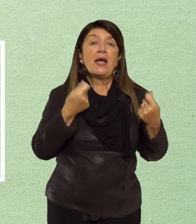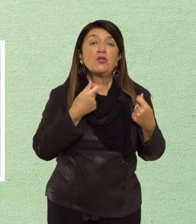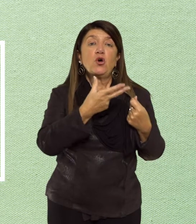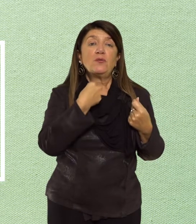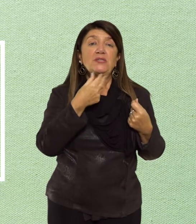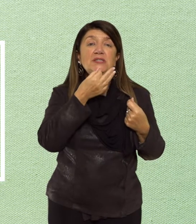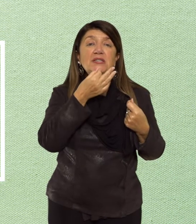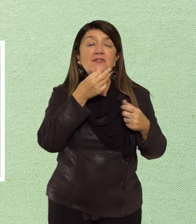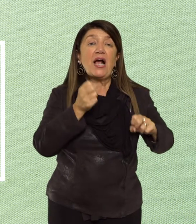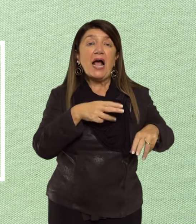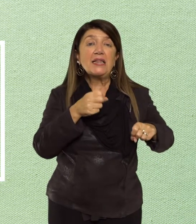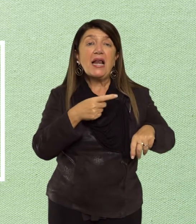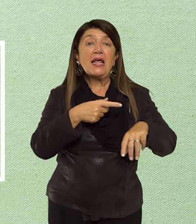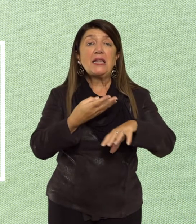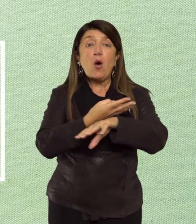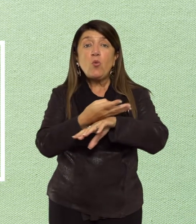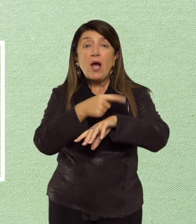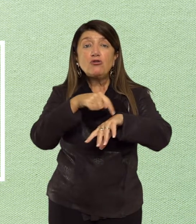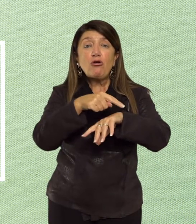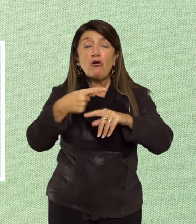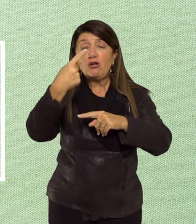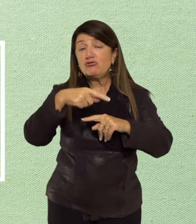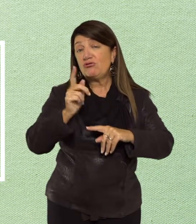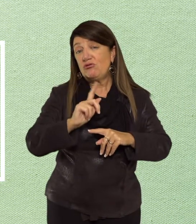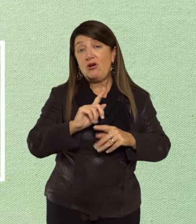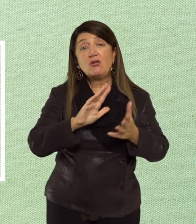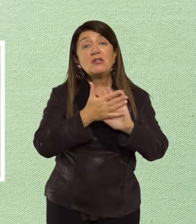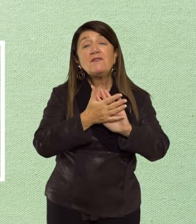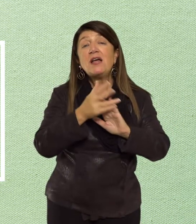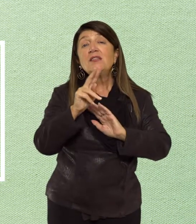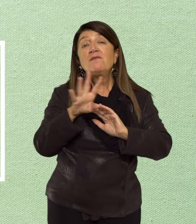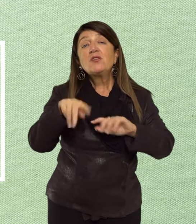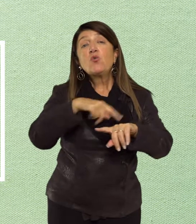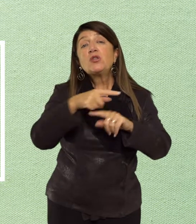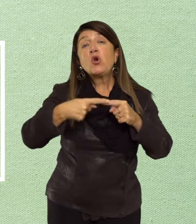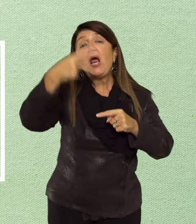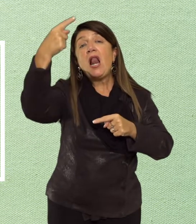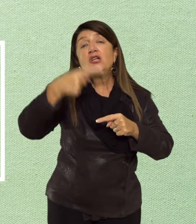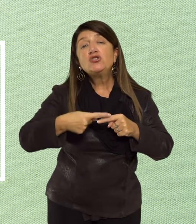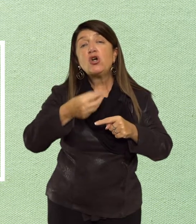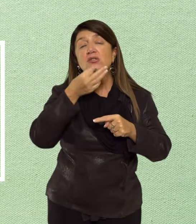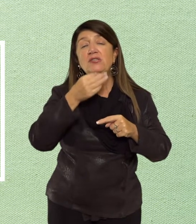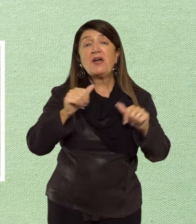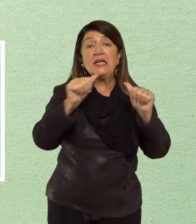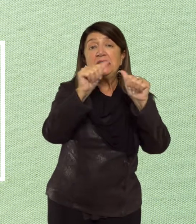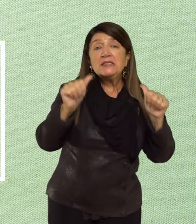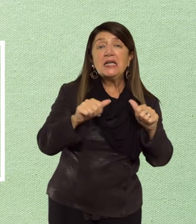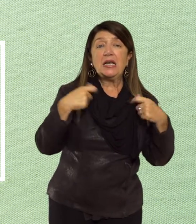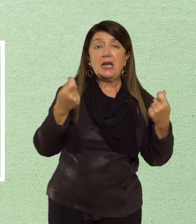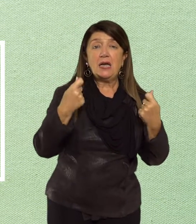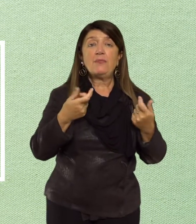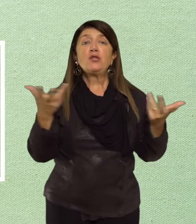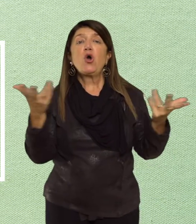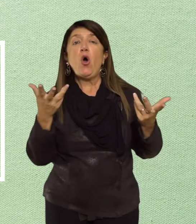quelle 4 ore al giorno, ma vuol dire essere impegnato 24 ore al giorno, perché vuol dire come ti alleni, come ti riposi, come mangi,